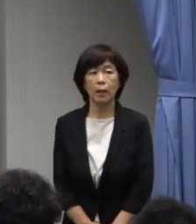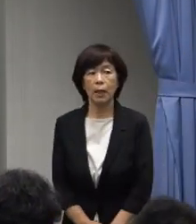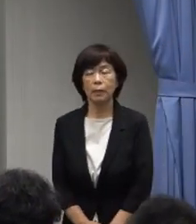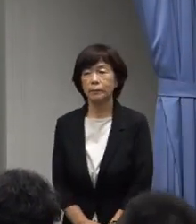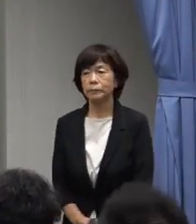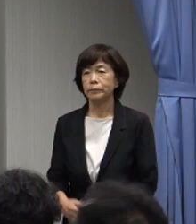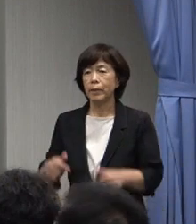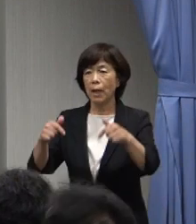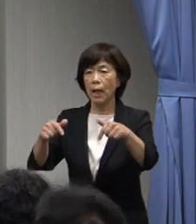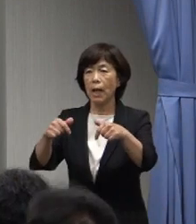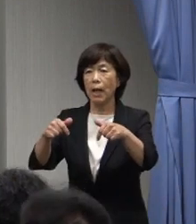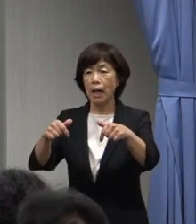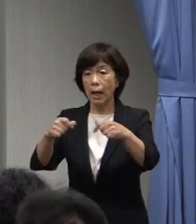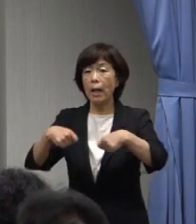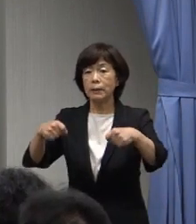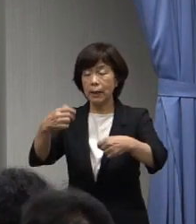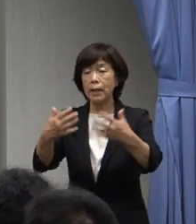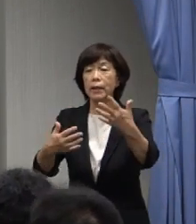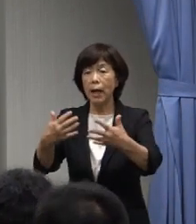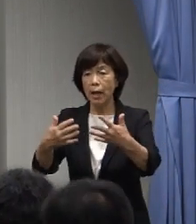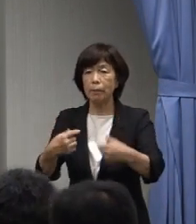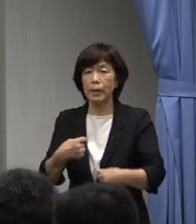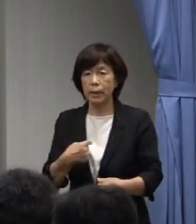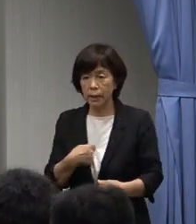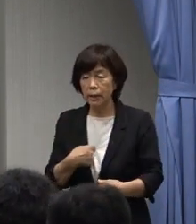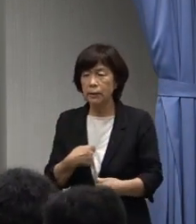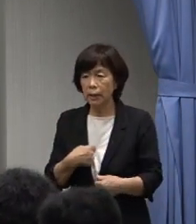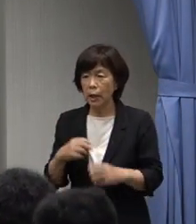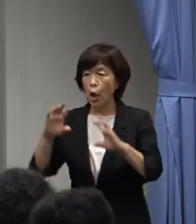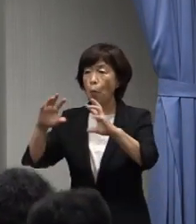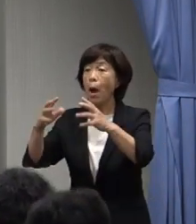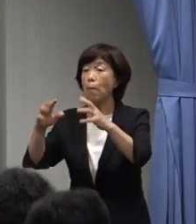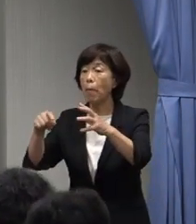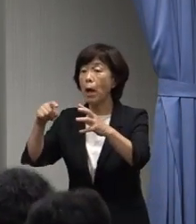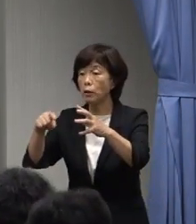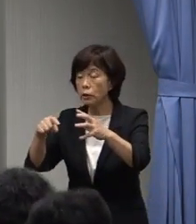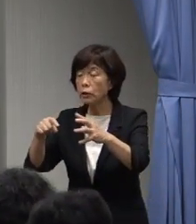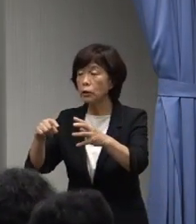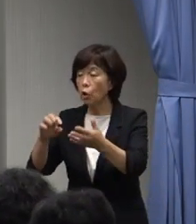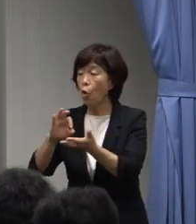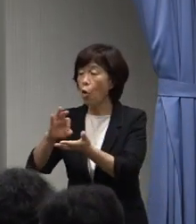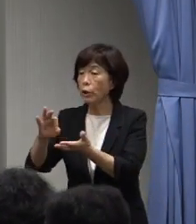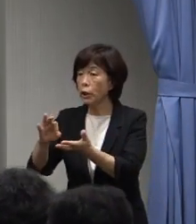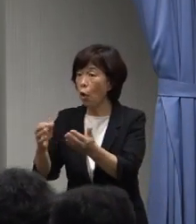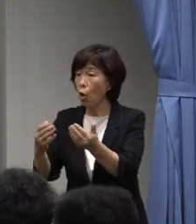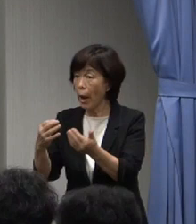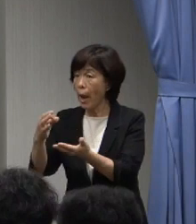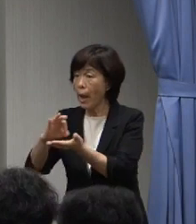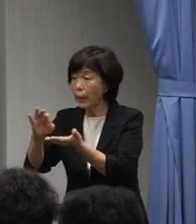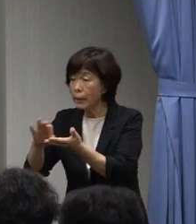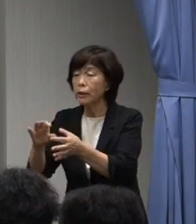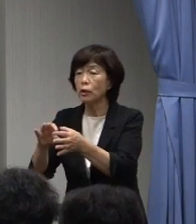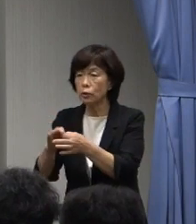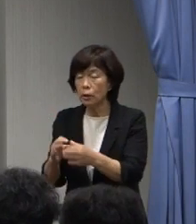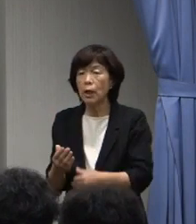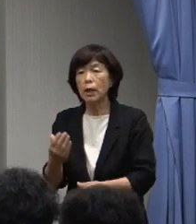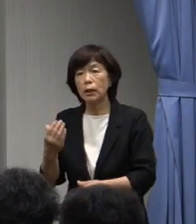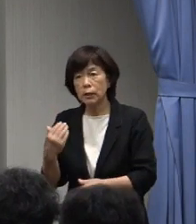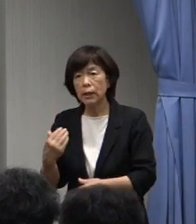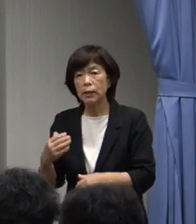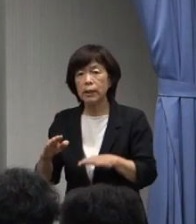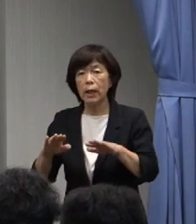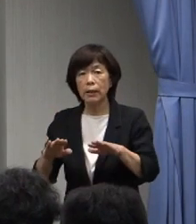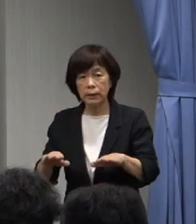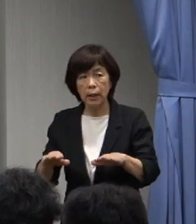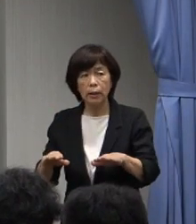関西テレビの井上です。万博の警備費に関して、昨日知事の囲みの中で知事は昨今の襲撃事